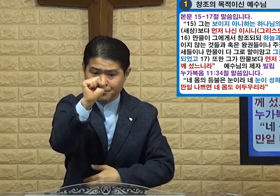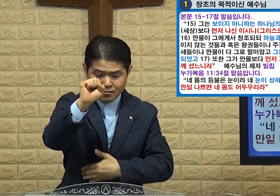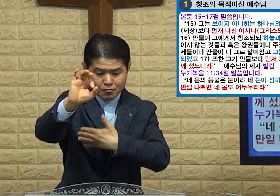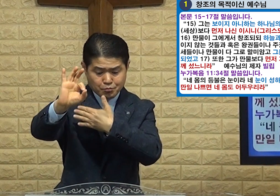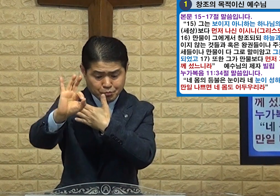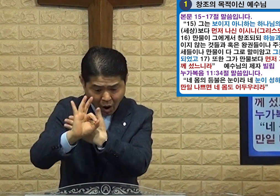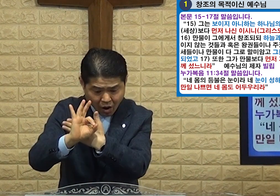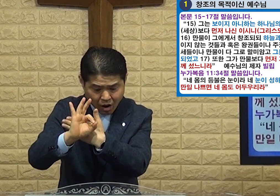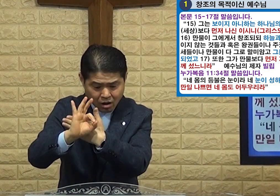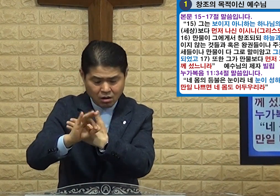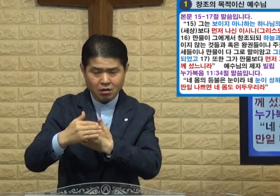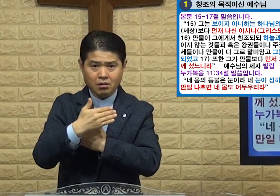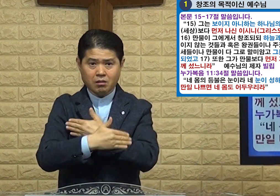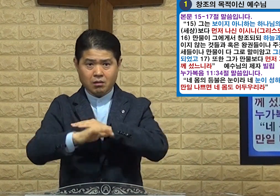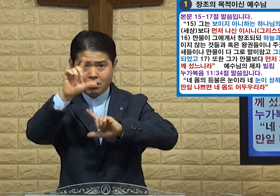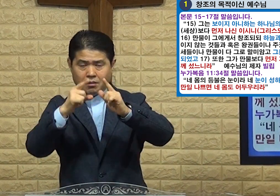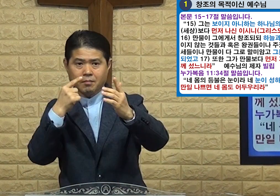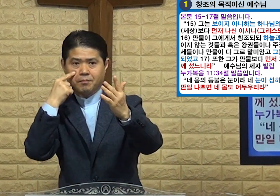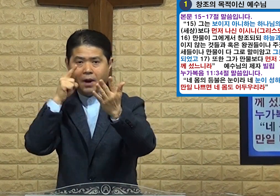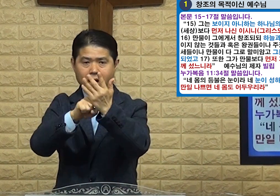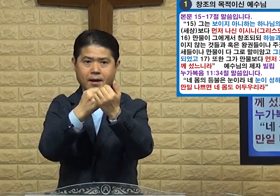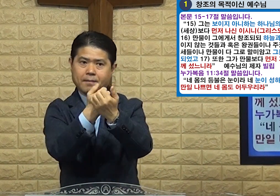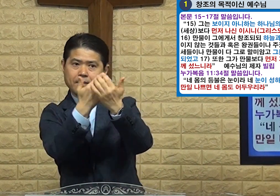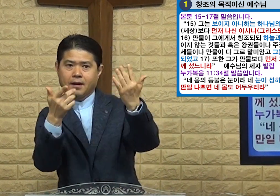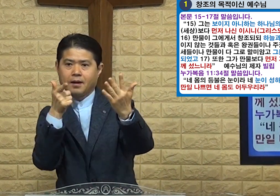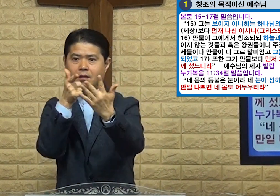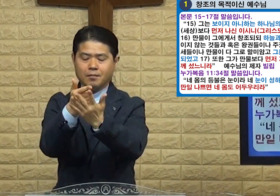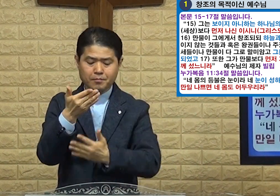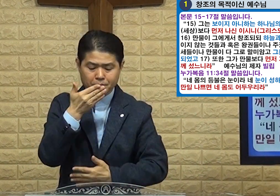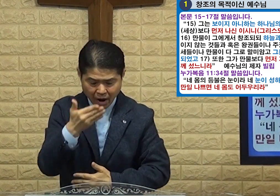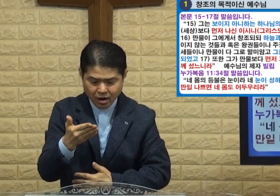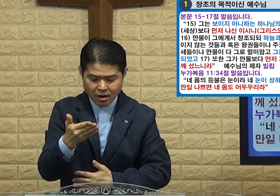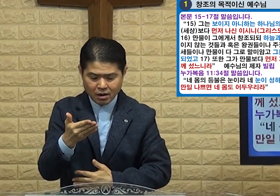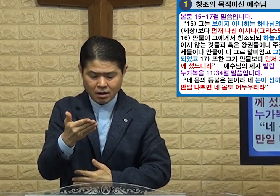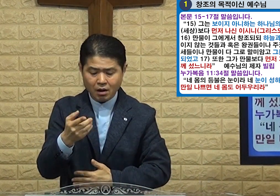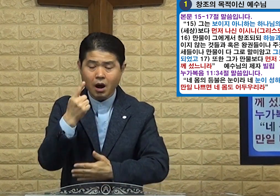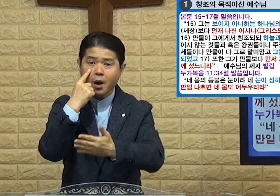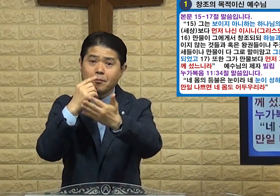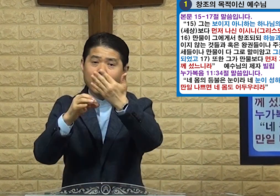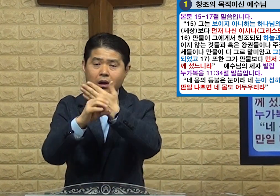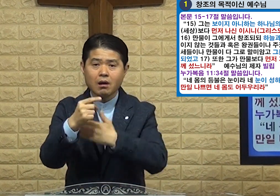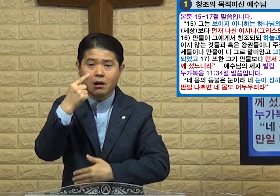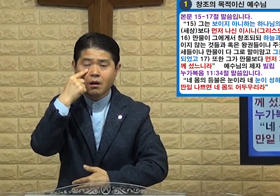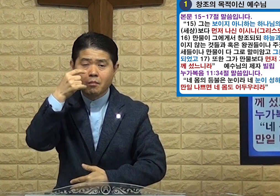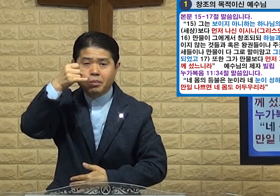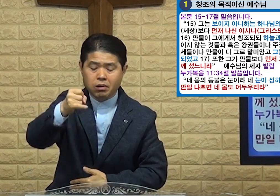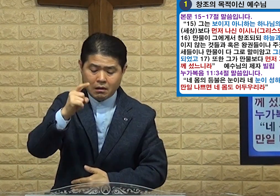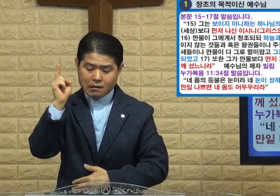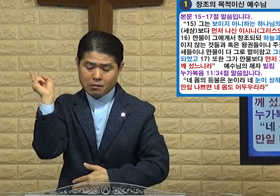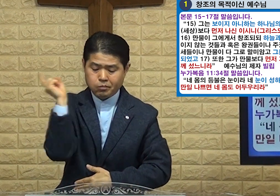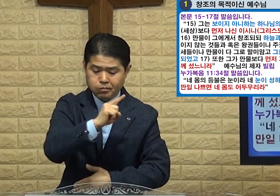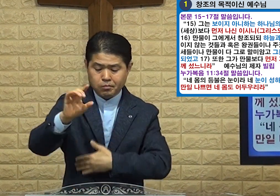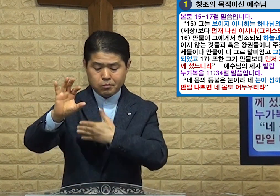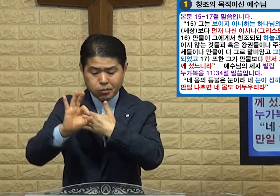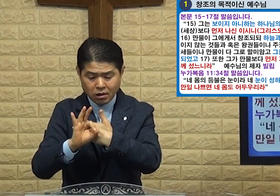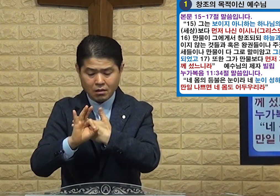이 눈이 청하면 온 몸이 밝을 것이요, 이 눈이